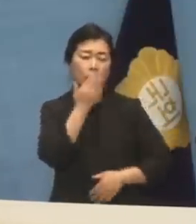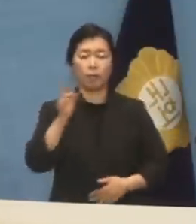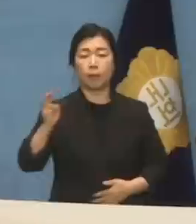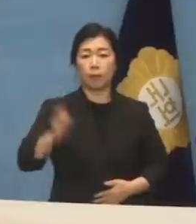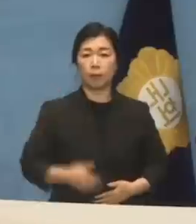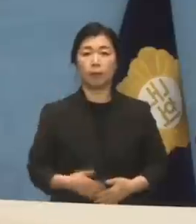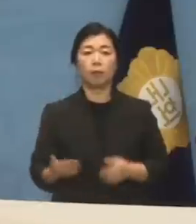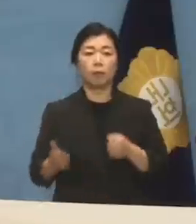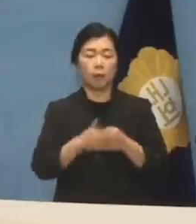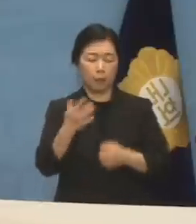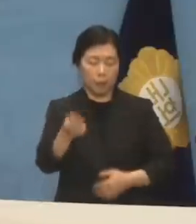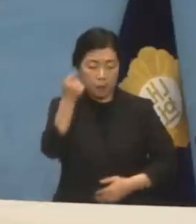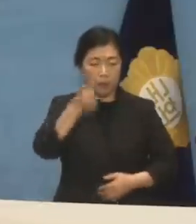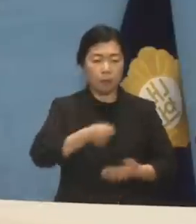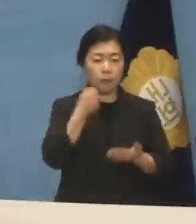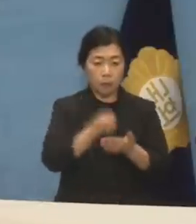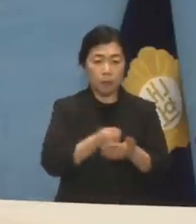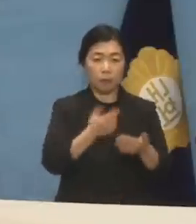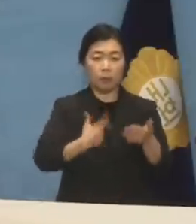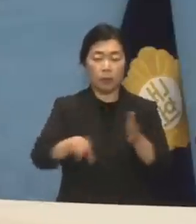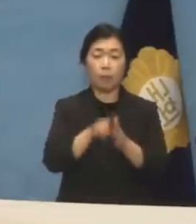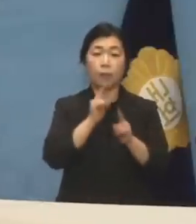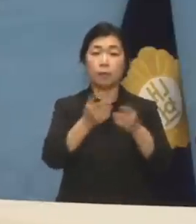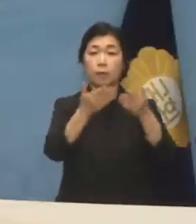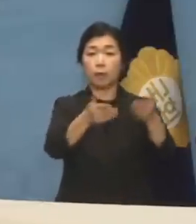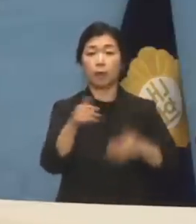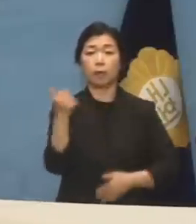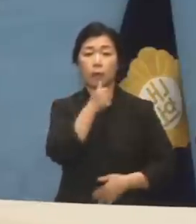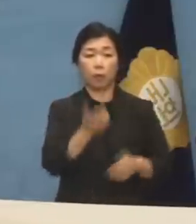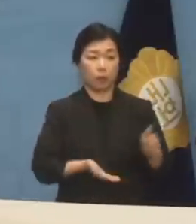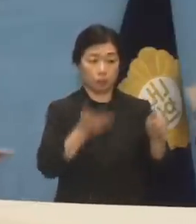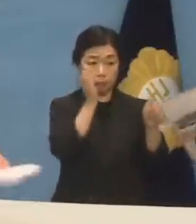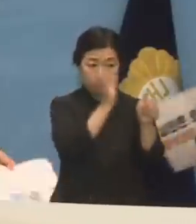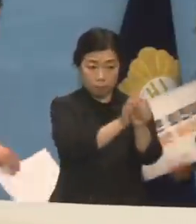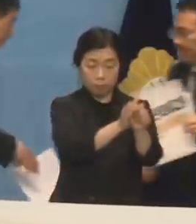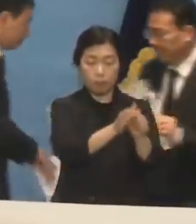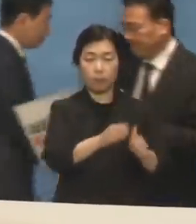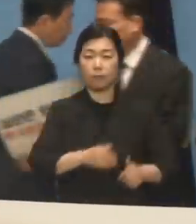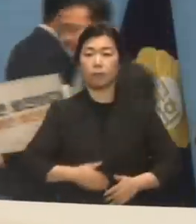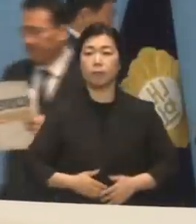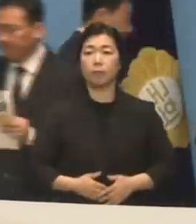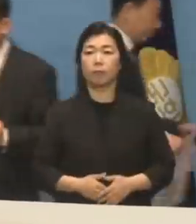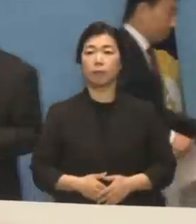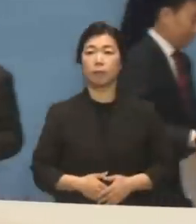하루빨리 결단하기를 바라면서 기자회견 시작하도록 하겠습니다. 사회를 넘기도록 하겠습니다.